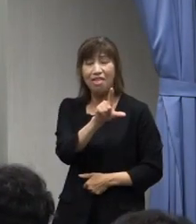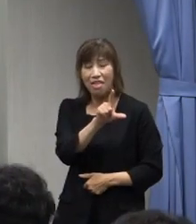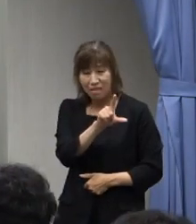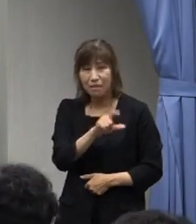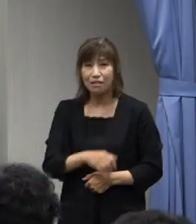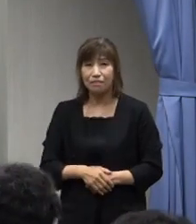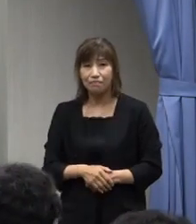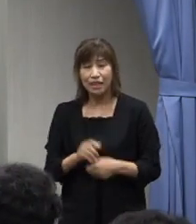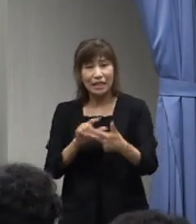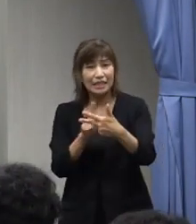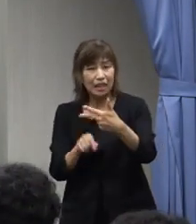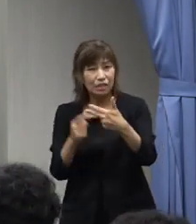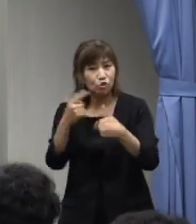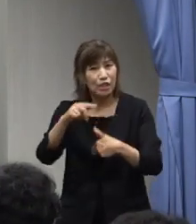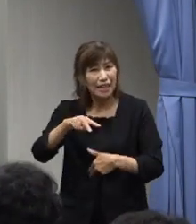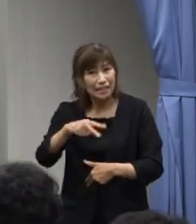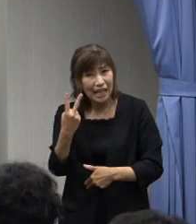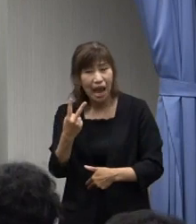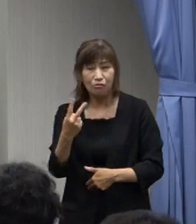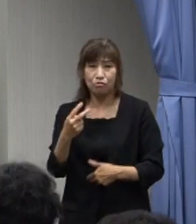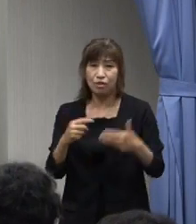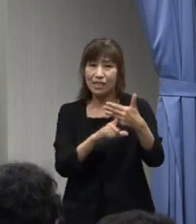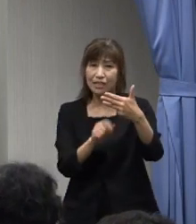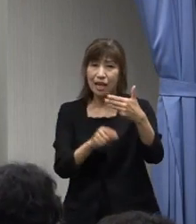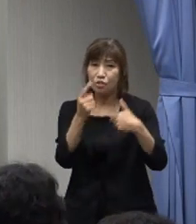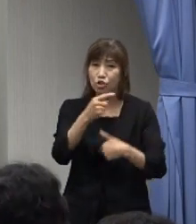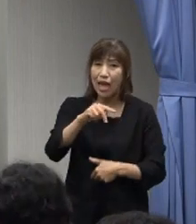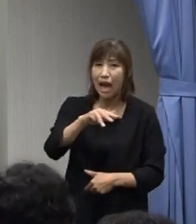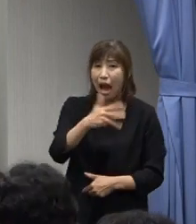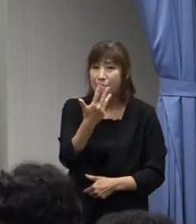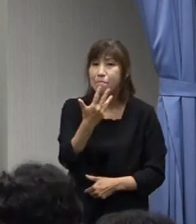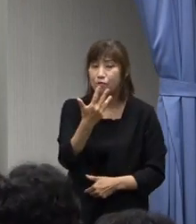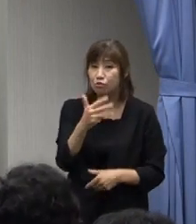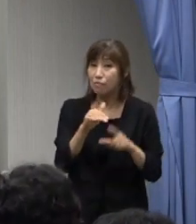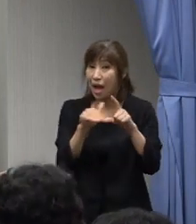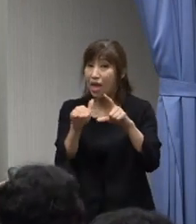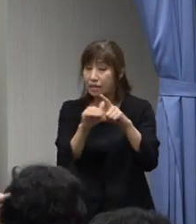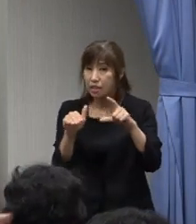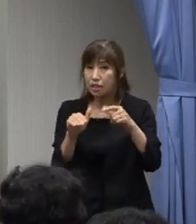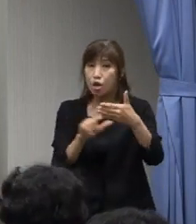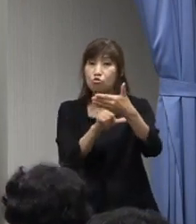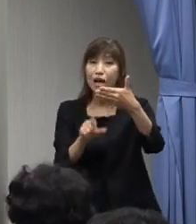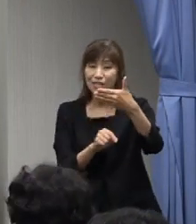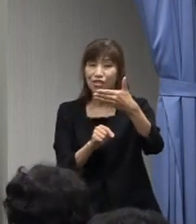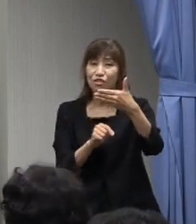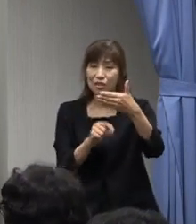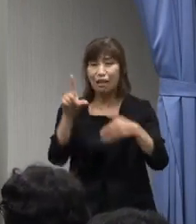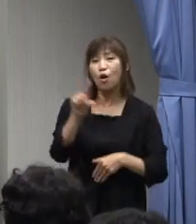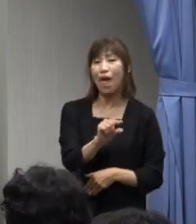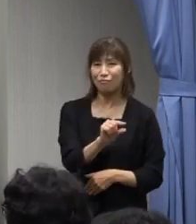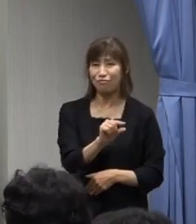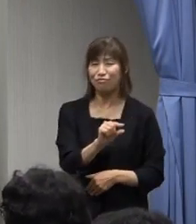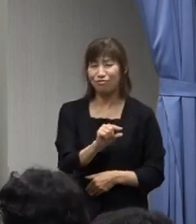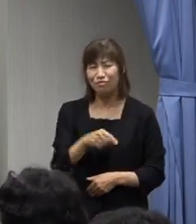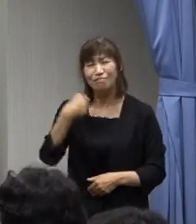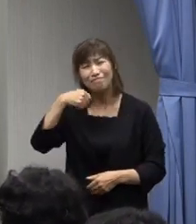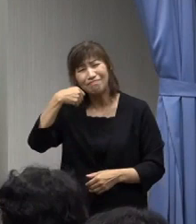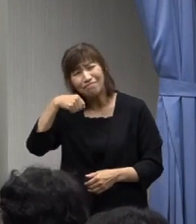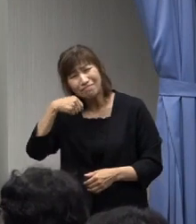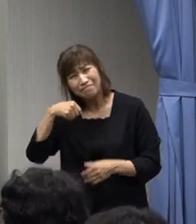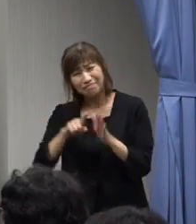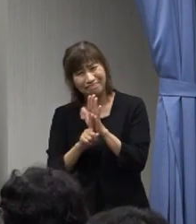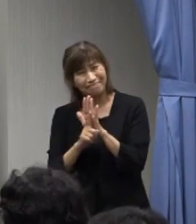して7月1200人、8月1800人、これは平均ですけど、9月になると加算と落ちます。夏場に入った頃